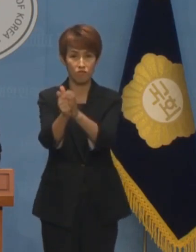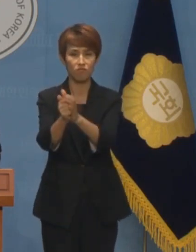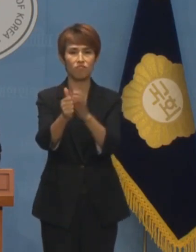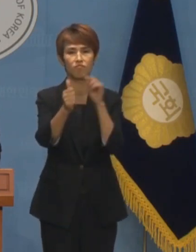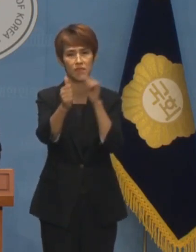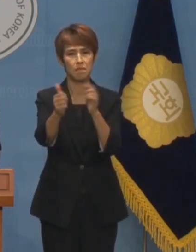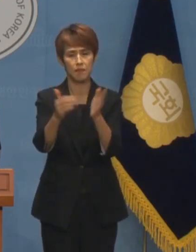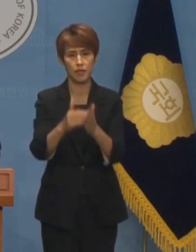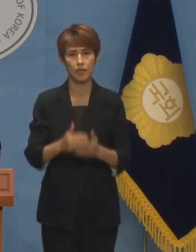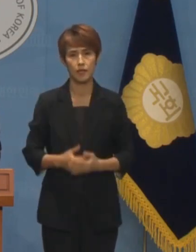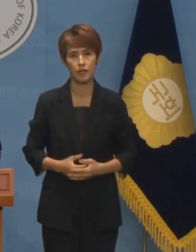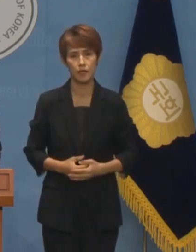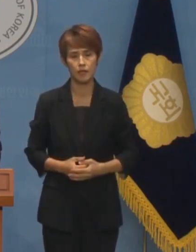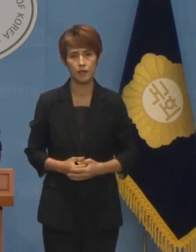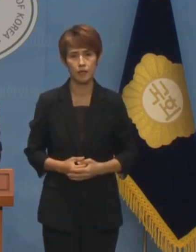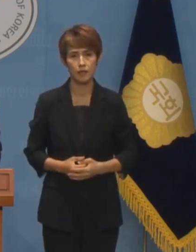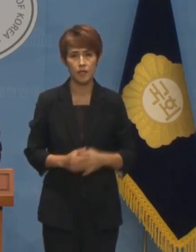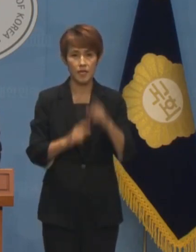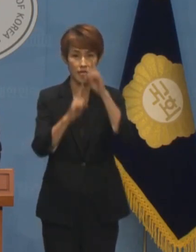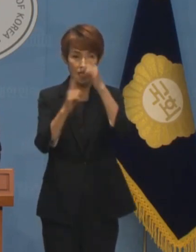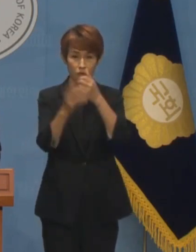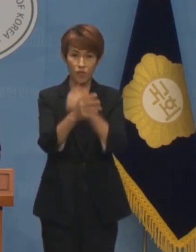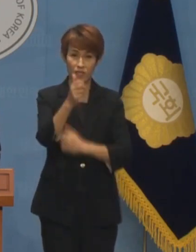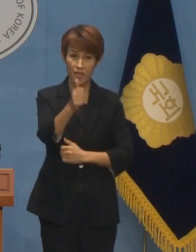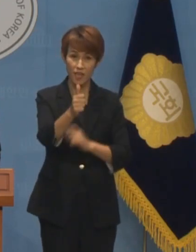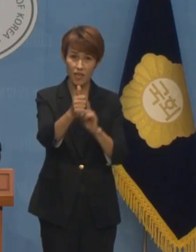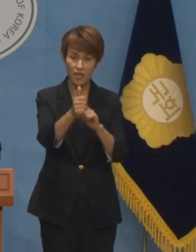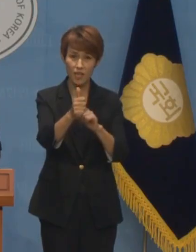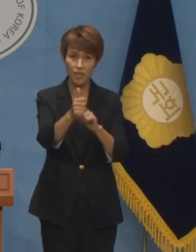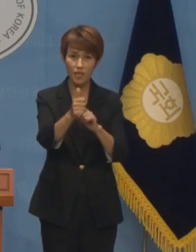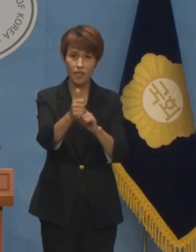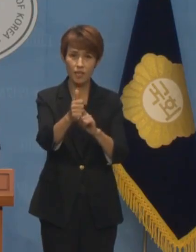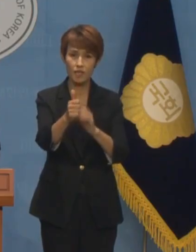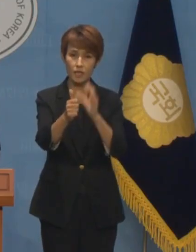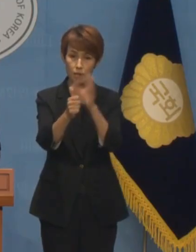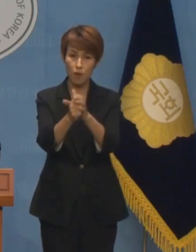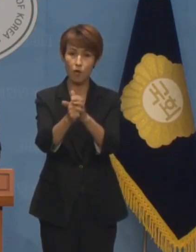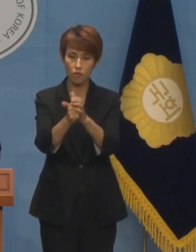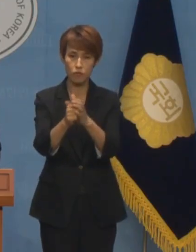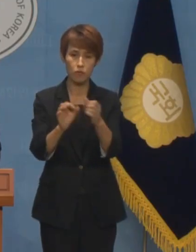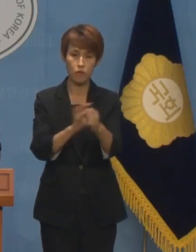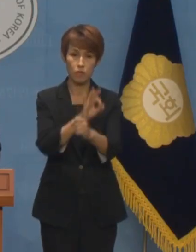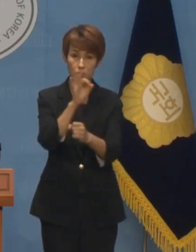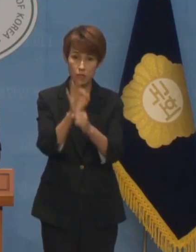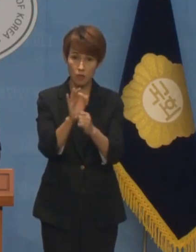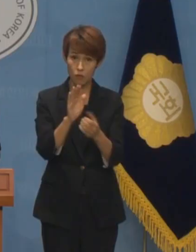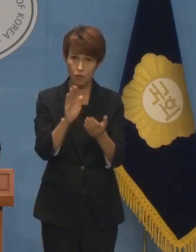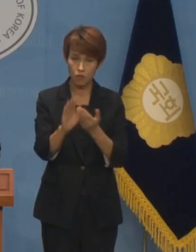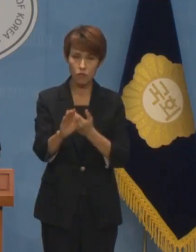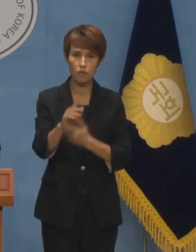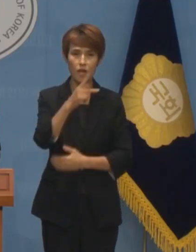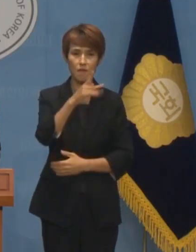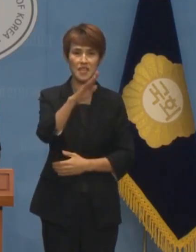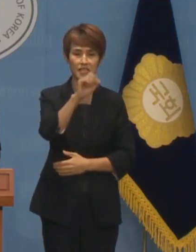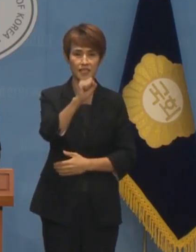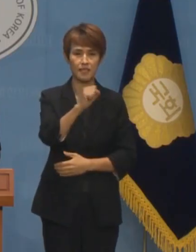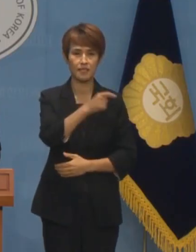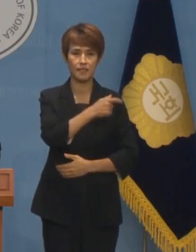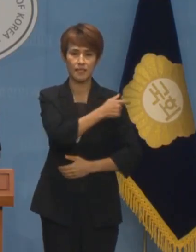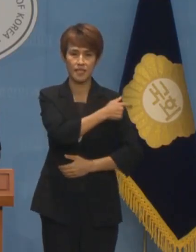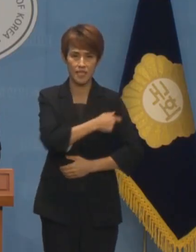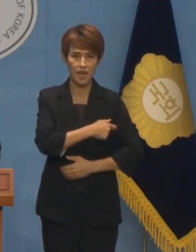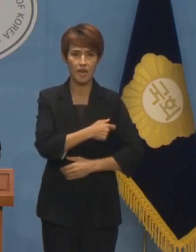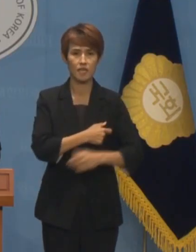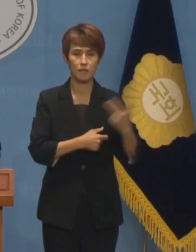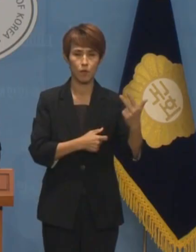지명됐습니다. 이준숙 위원장은 임명 10시간 만에 KBS 이사 7명, 박문진 이사